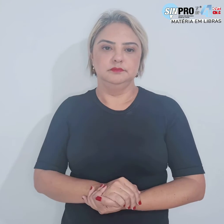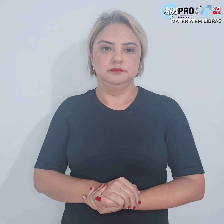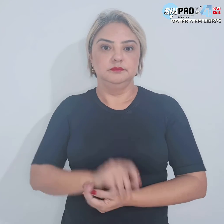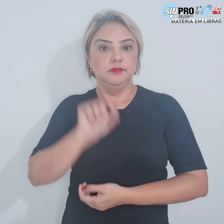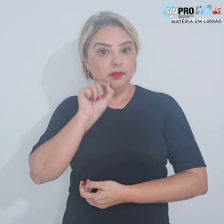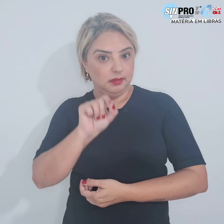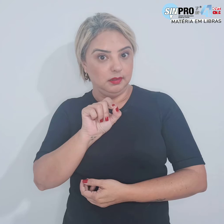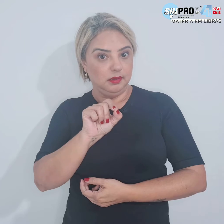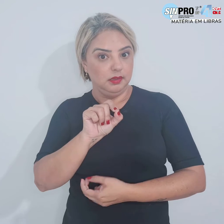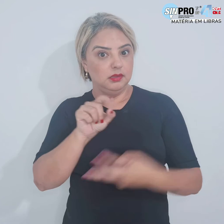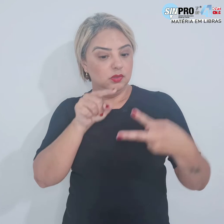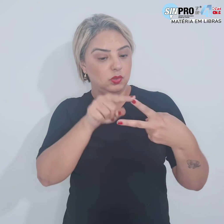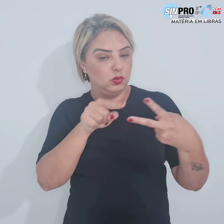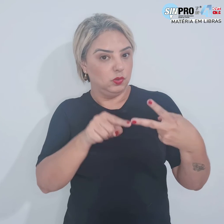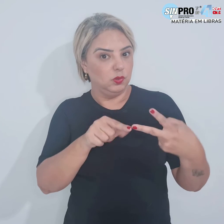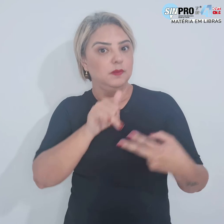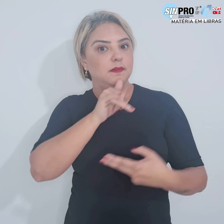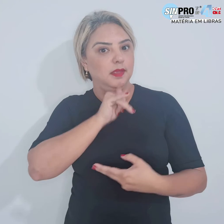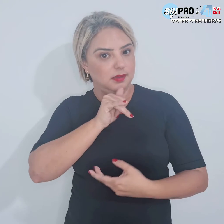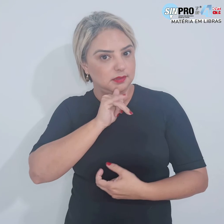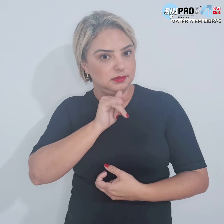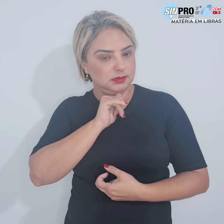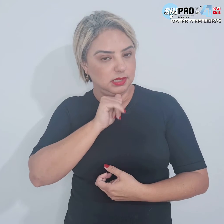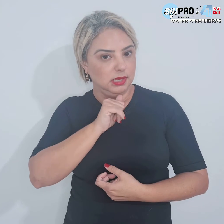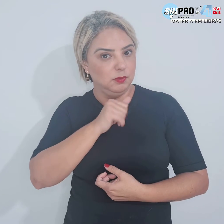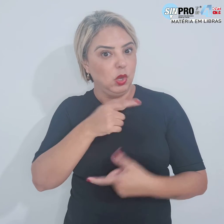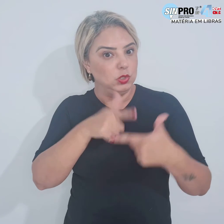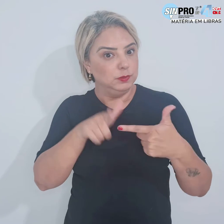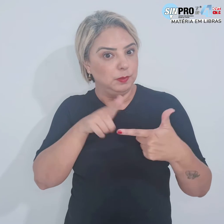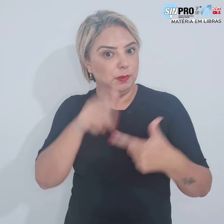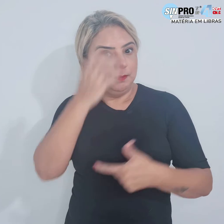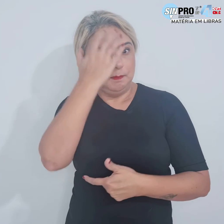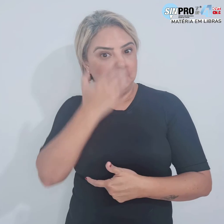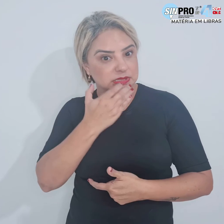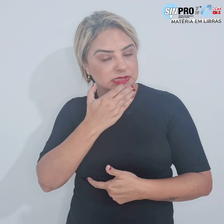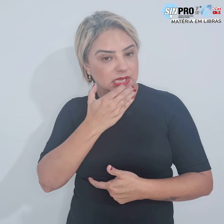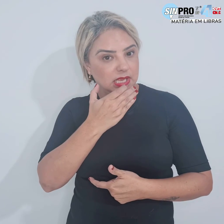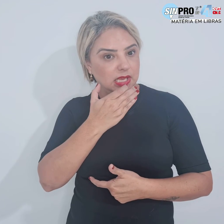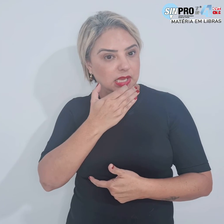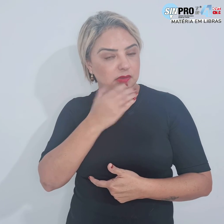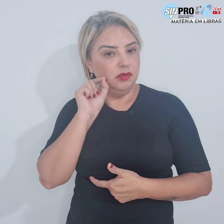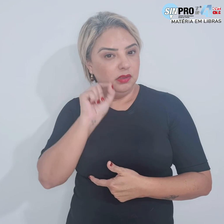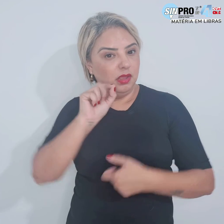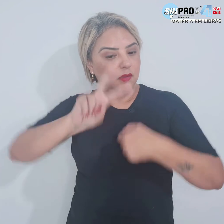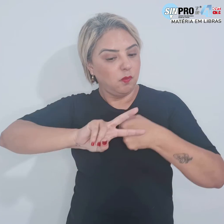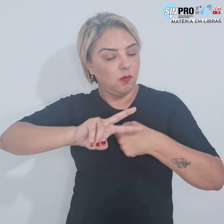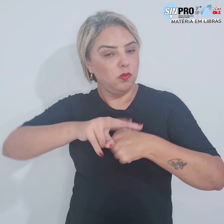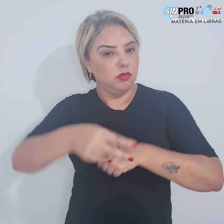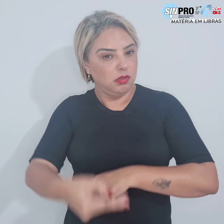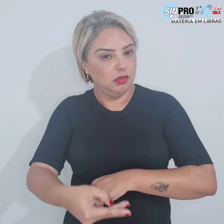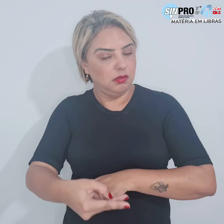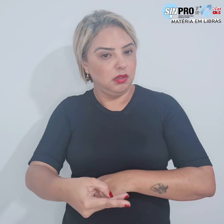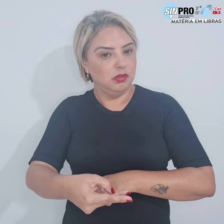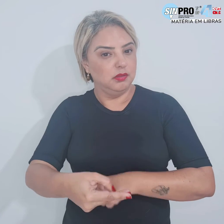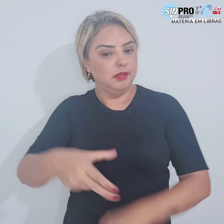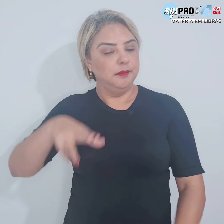Esses são dois exemplos de tragédia anunciada como consequência da privatização da